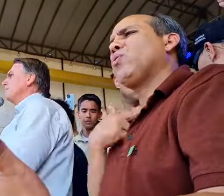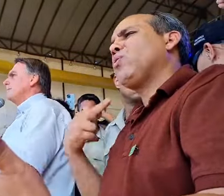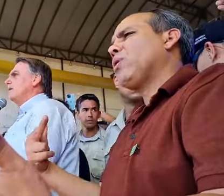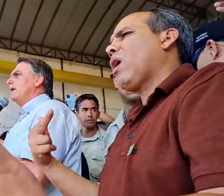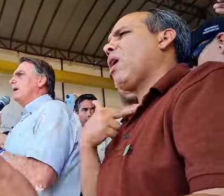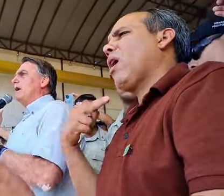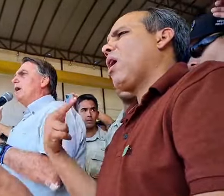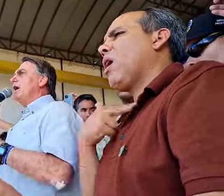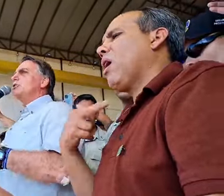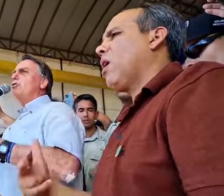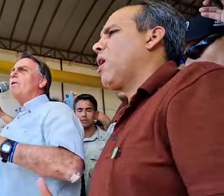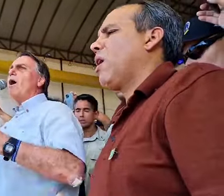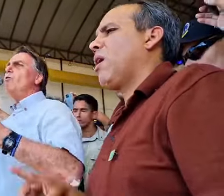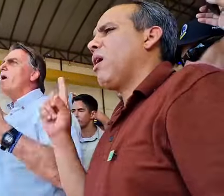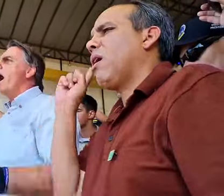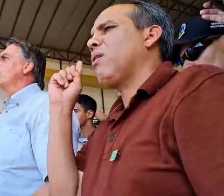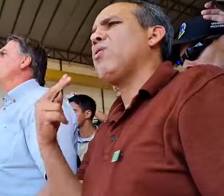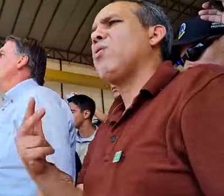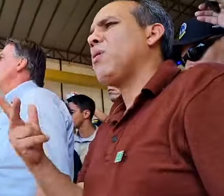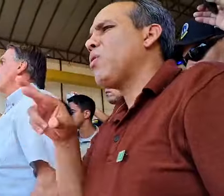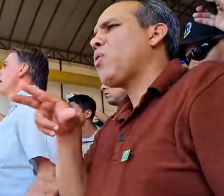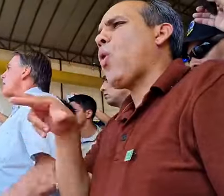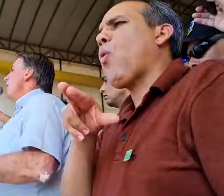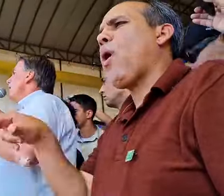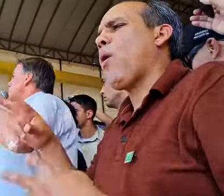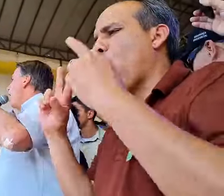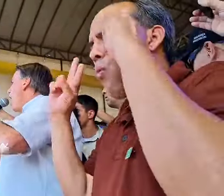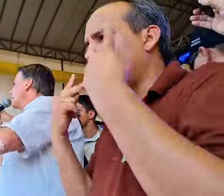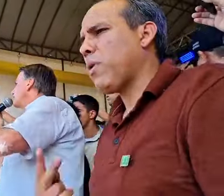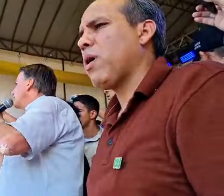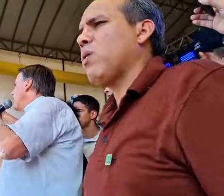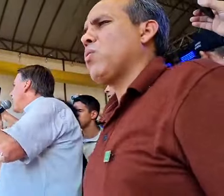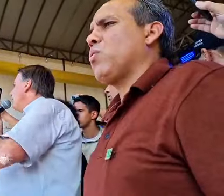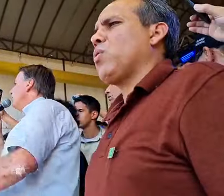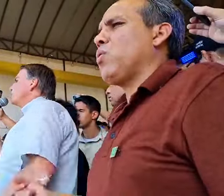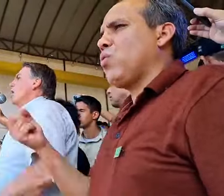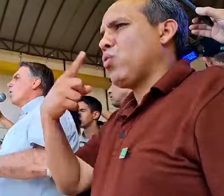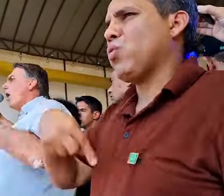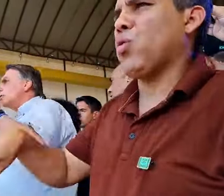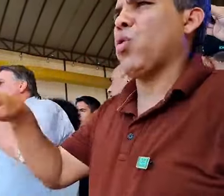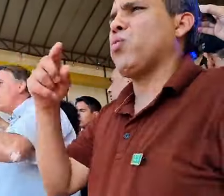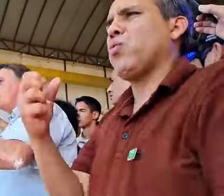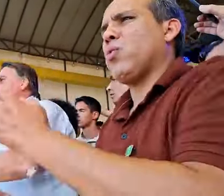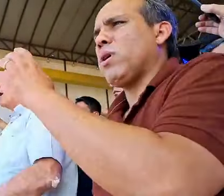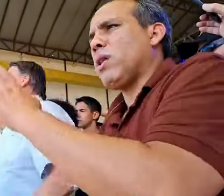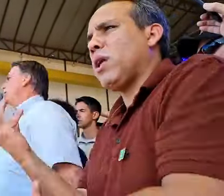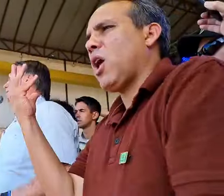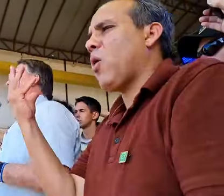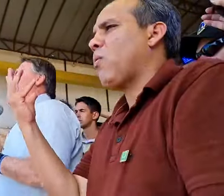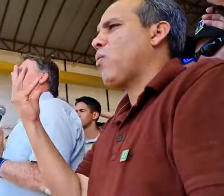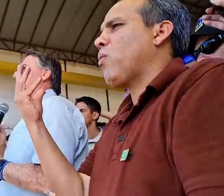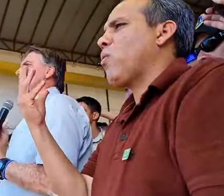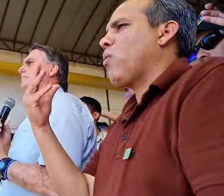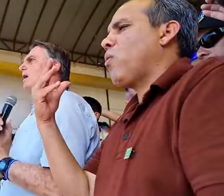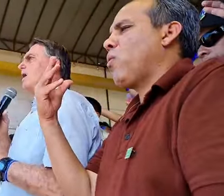insuficiente, isso não é humano. Nós criamos o Auxílio